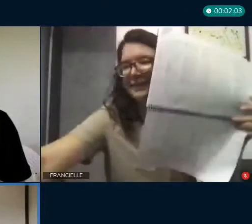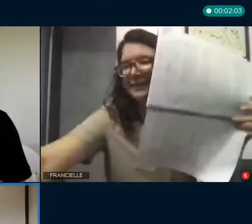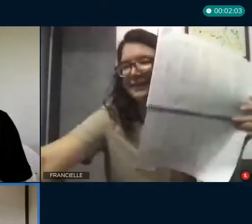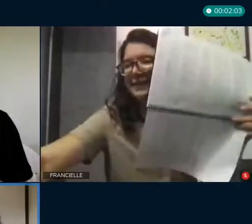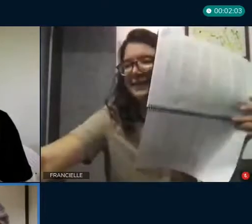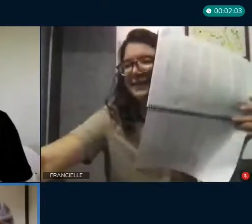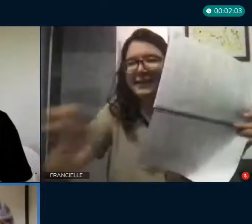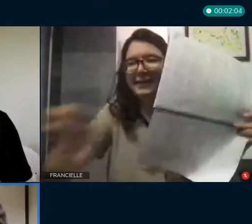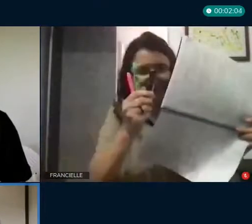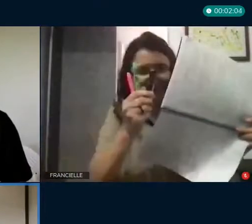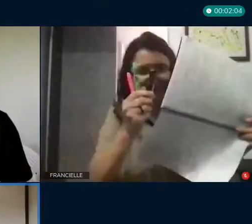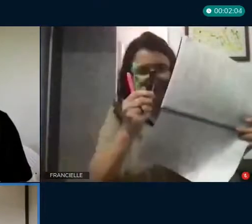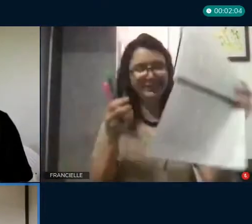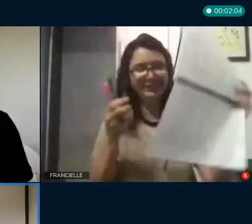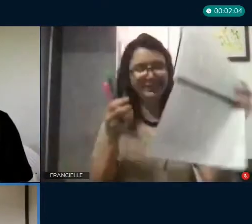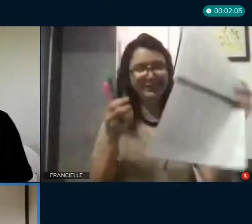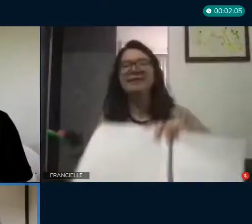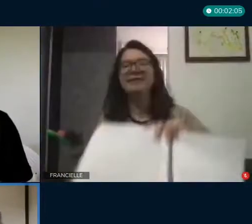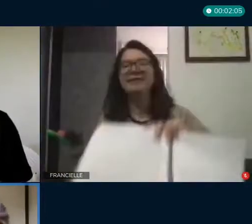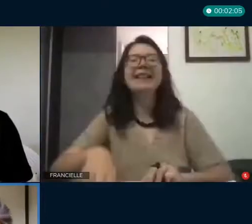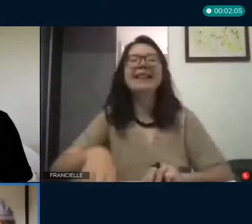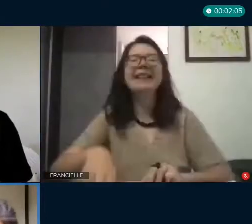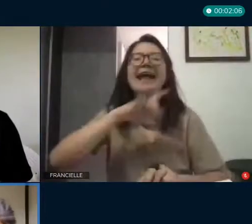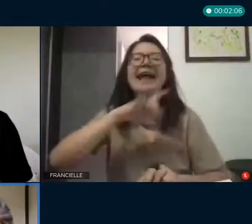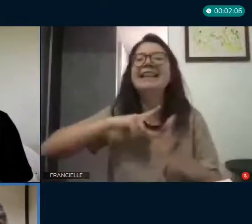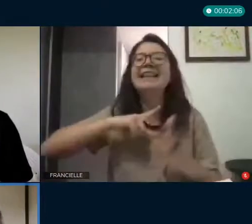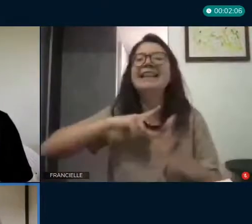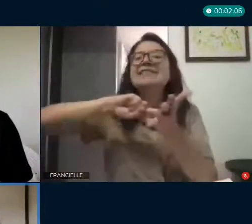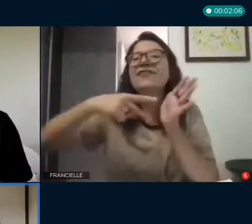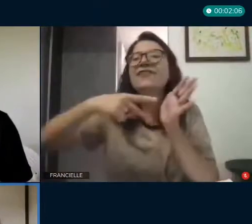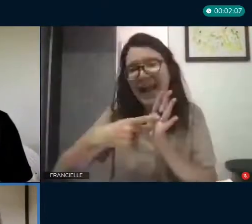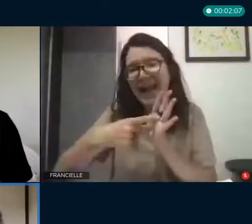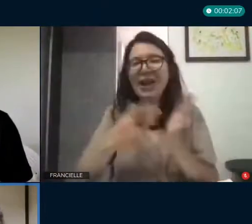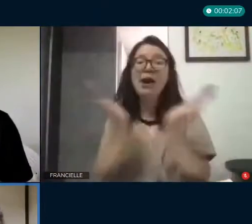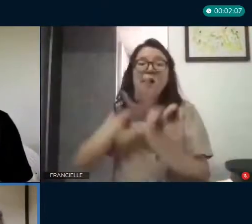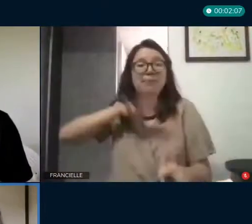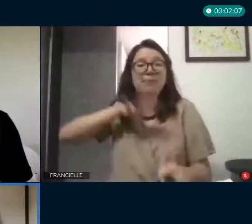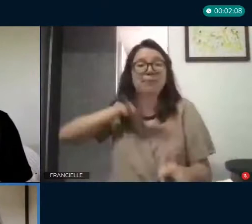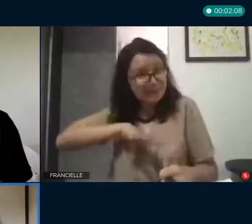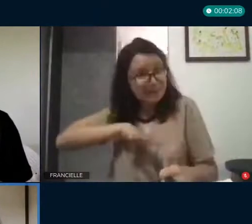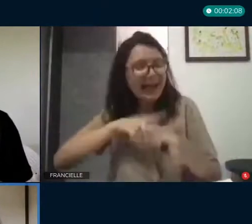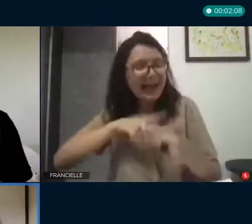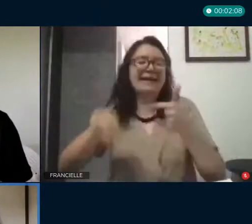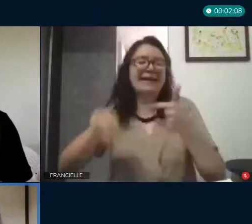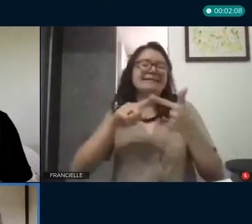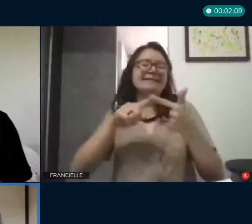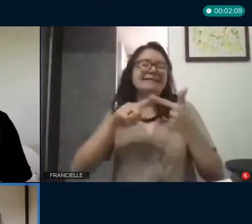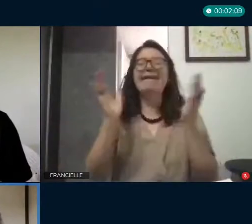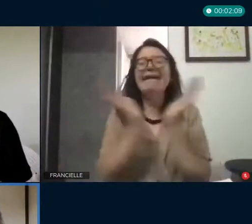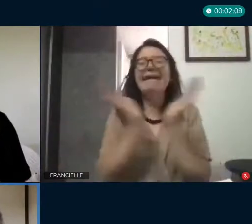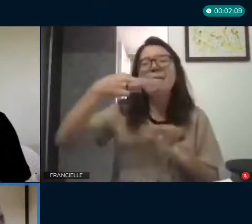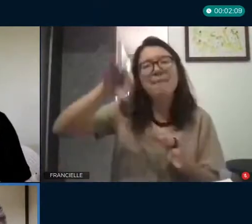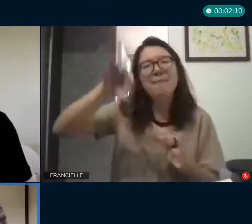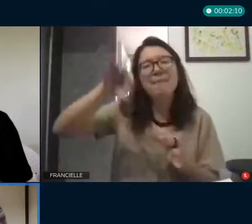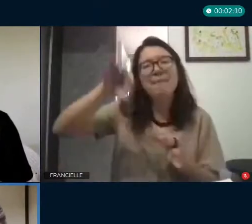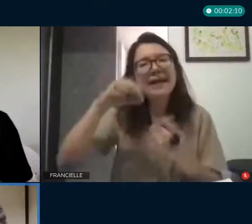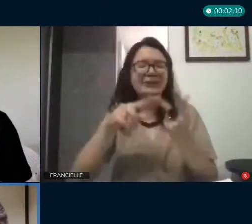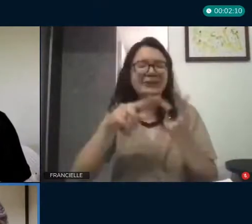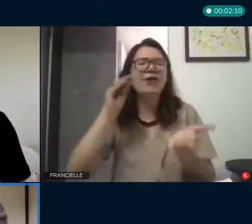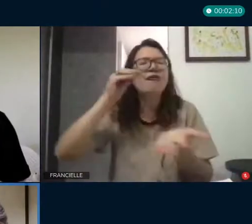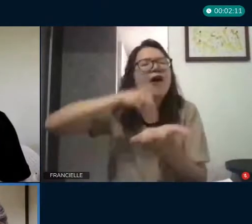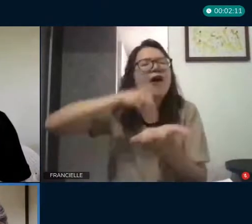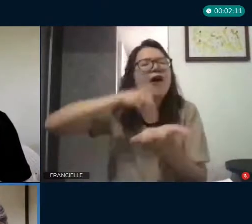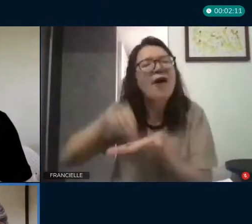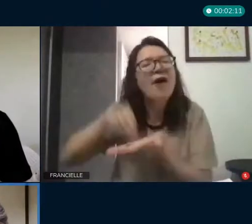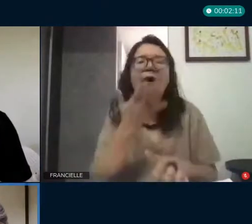com cores diferentes. Para mim é um pouco mais visual fazer dessa forma, tem um significado maior para